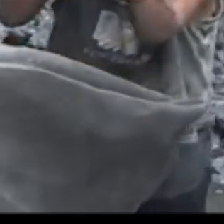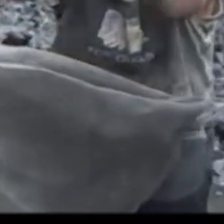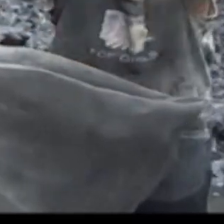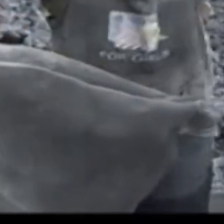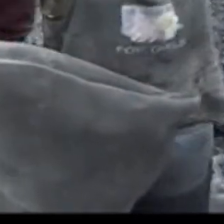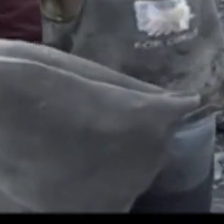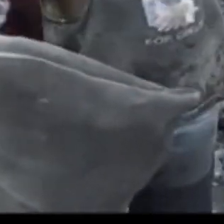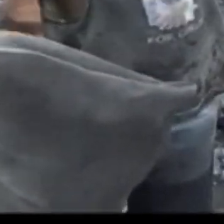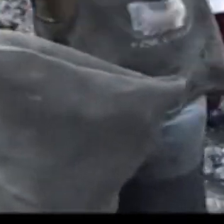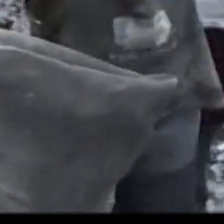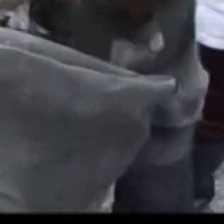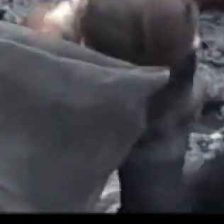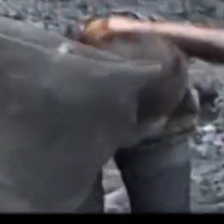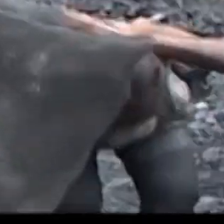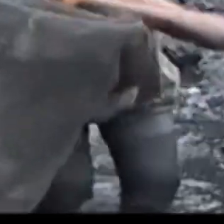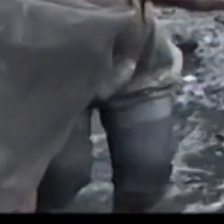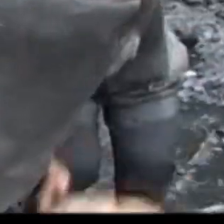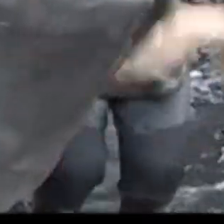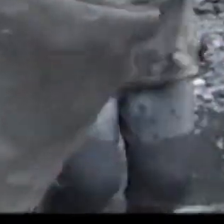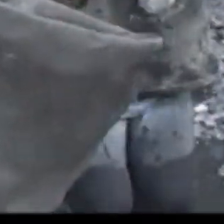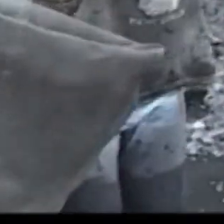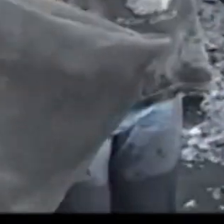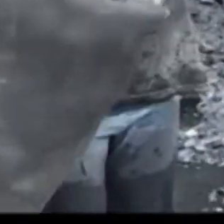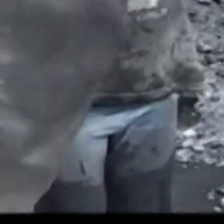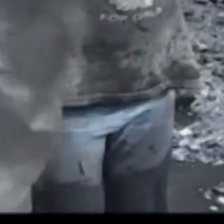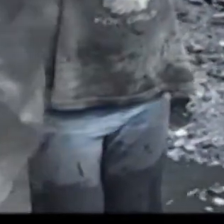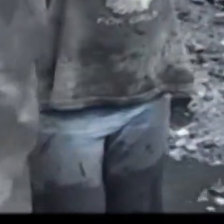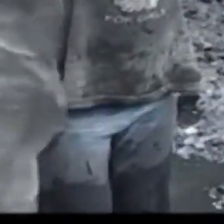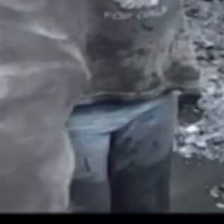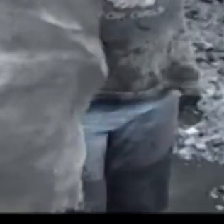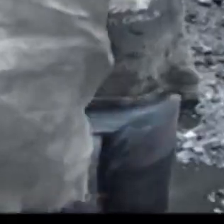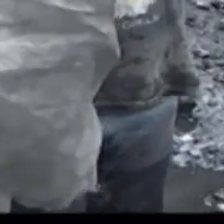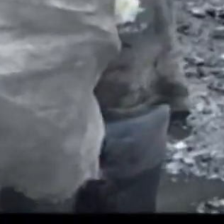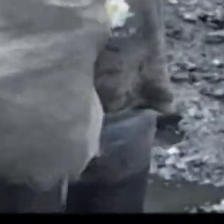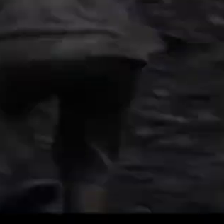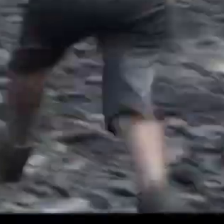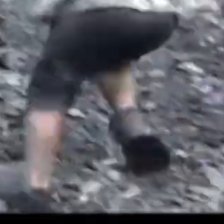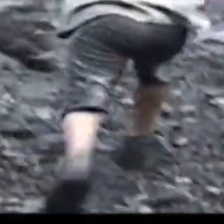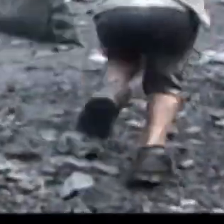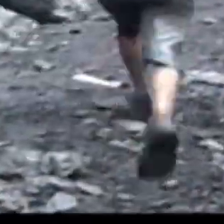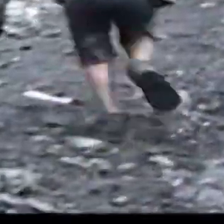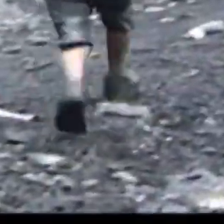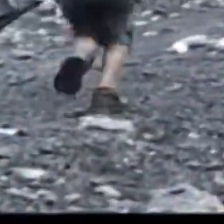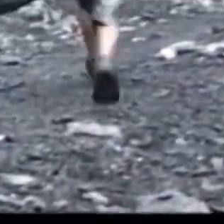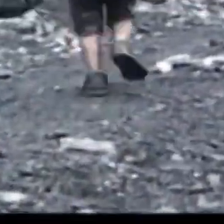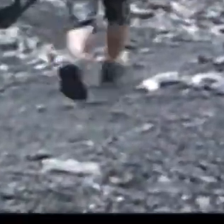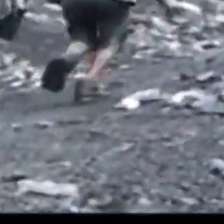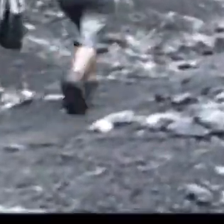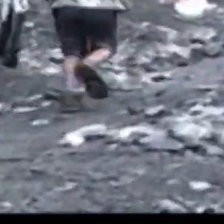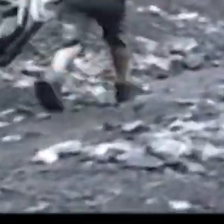esclavos, esclavizados en jornadas extenuantes para recolectar estos